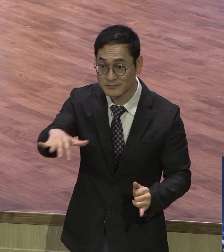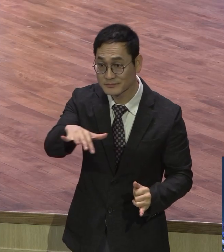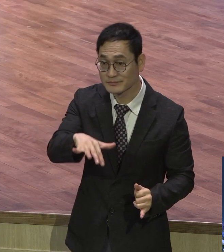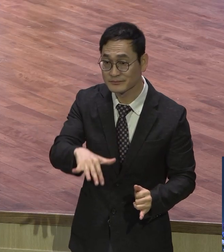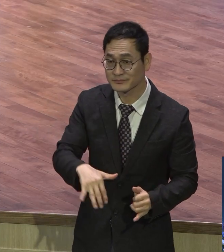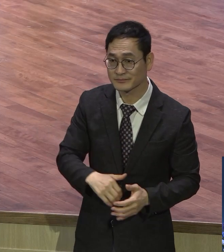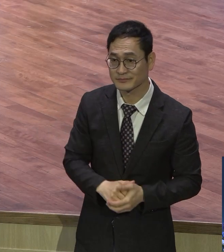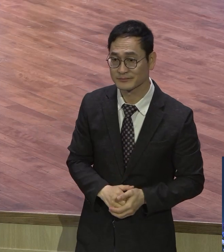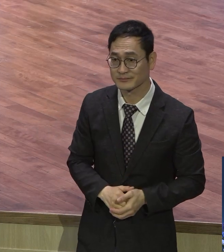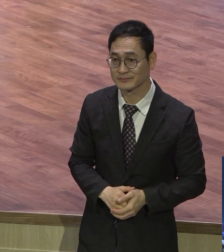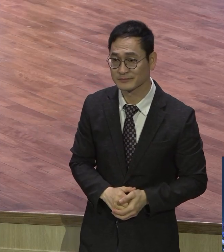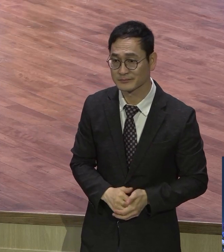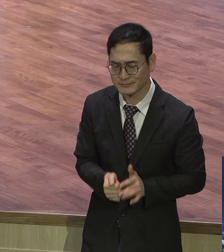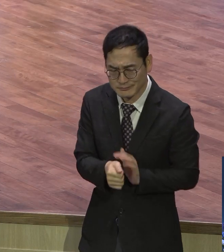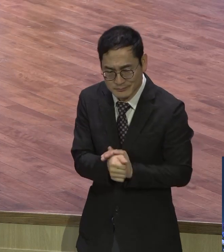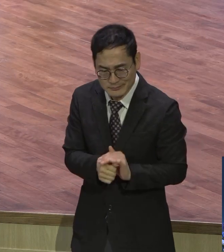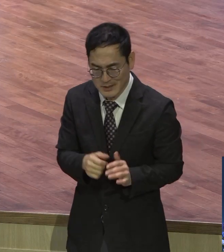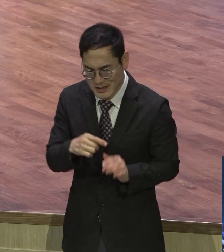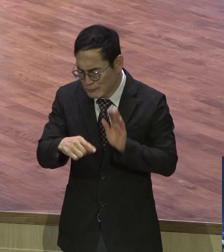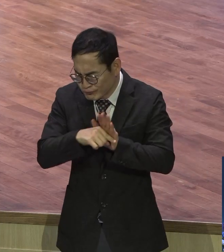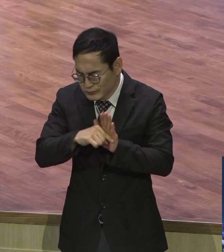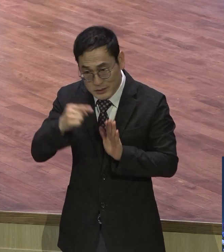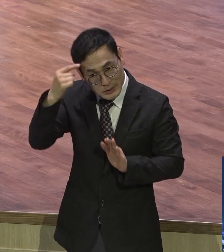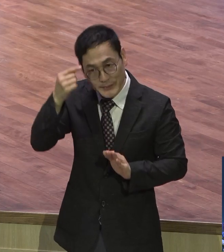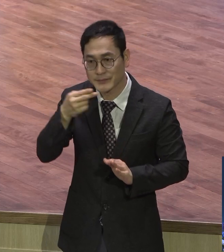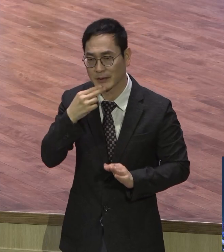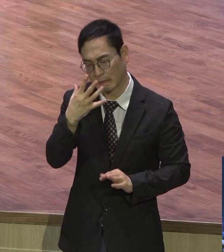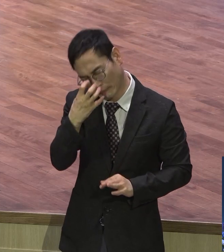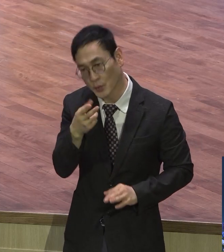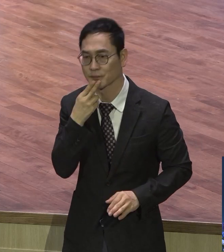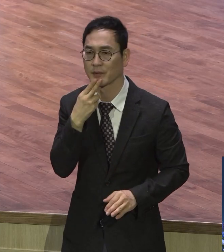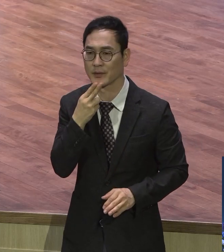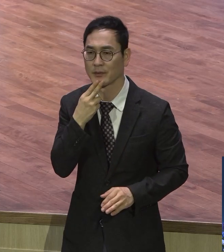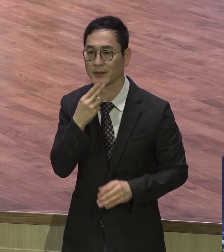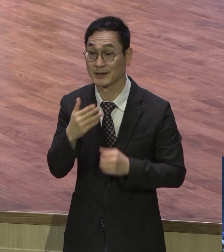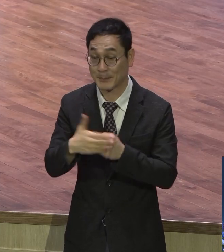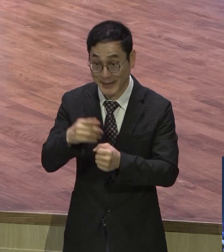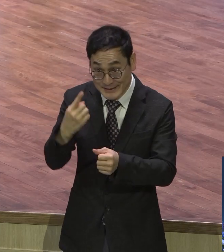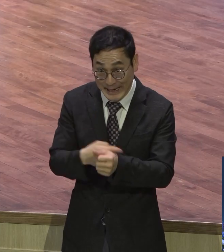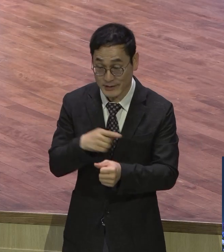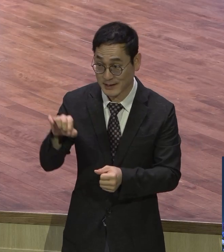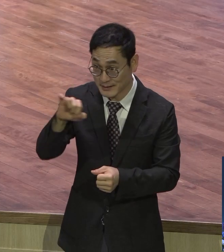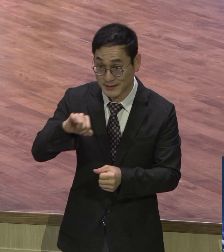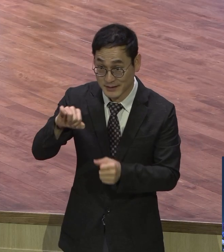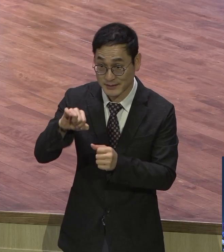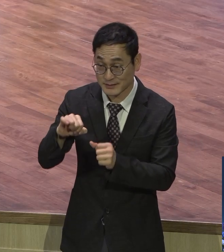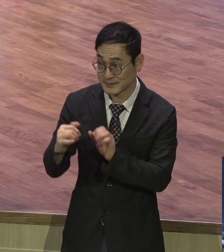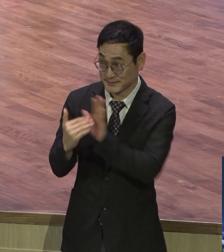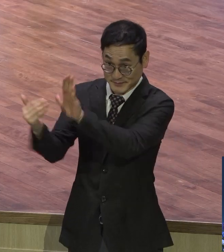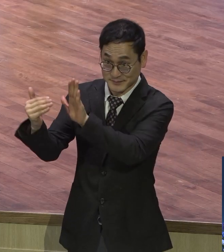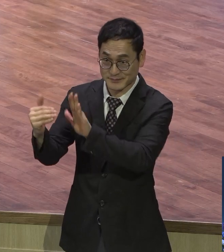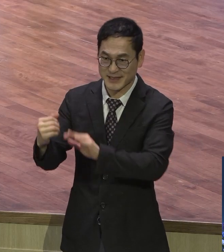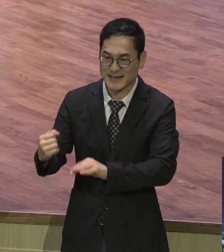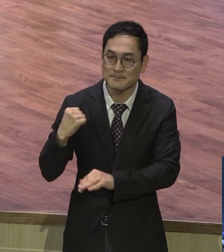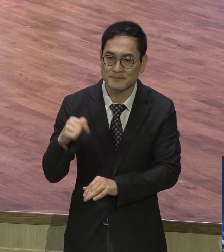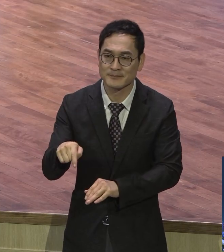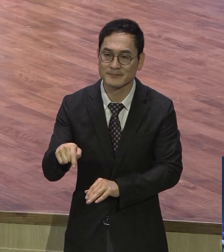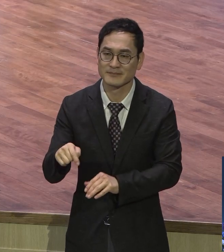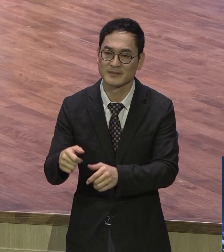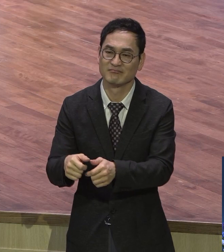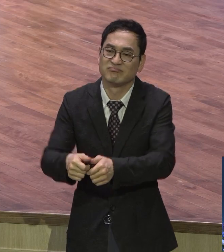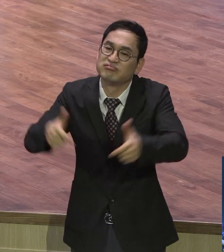남들보다 면역력이 높아진다는 거예요. 암을 이길 면역력. 김